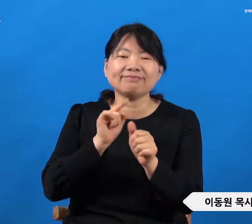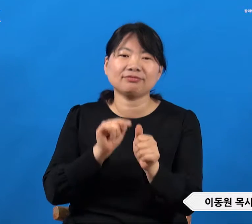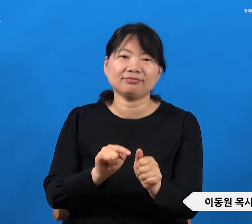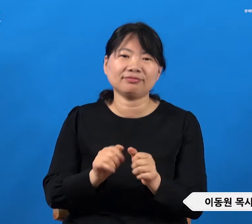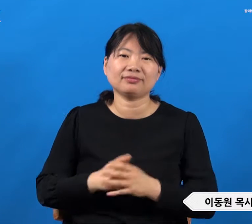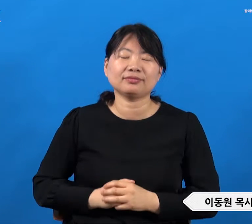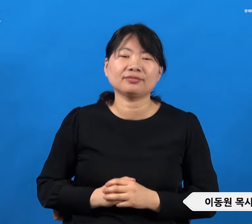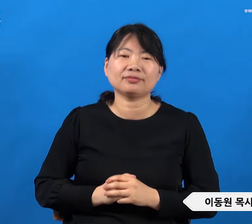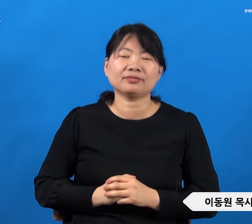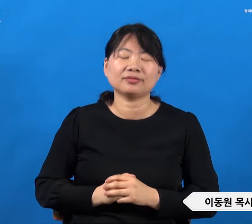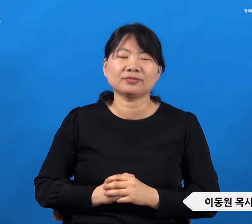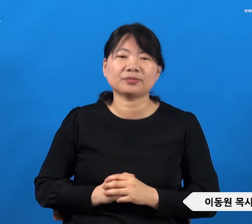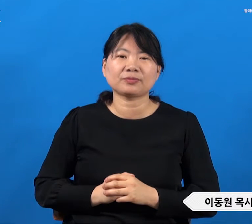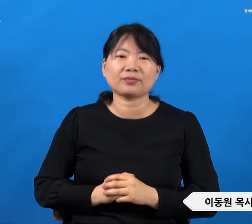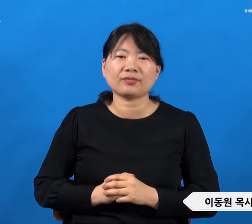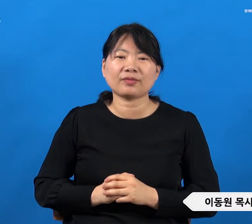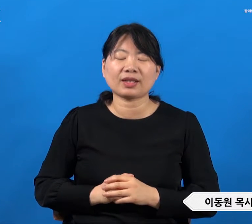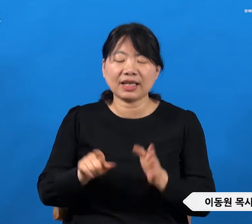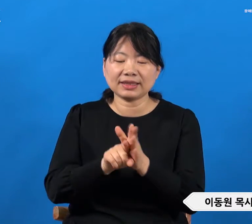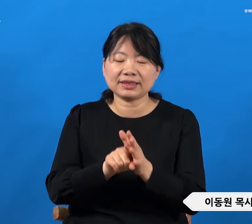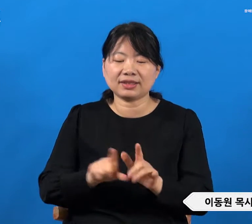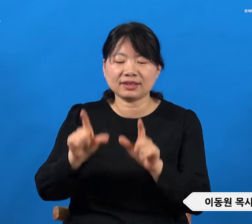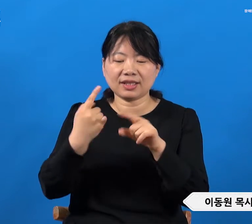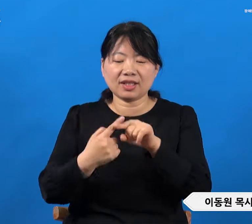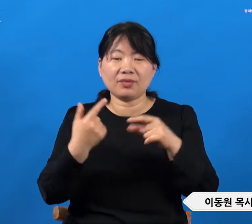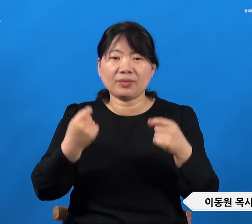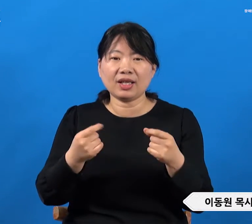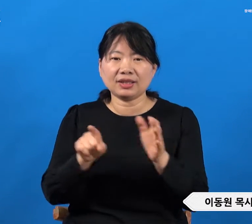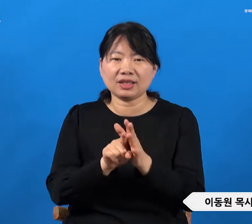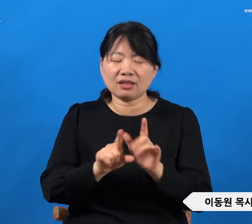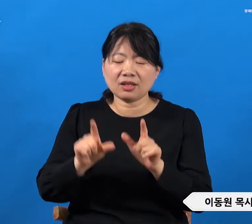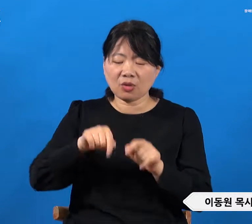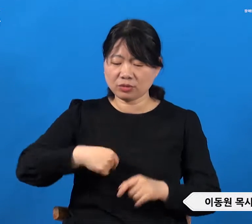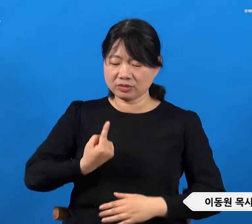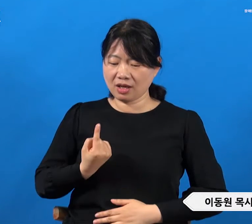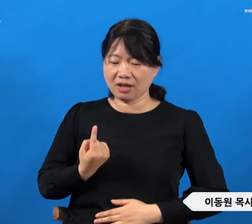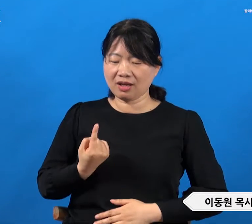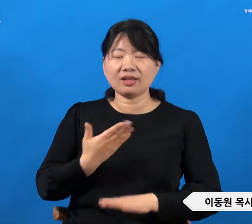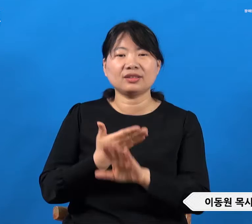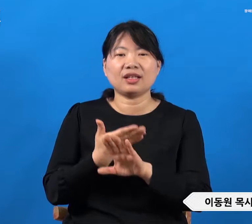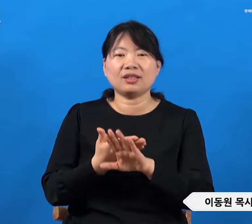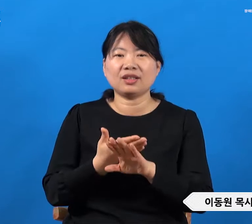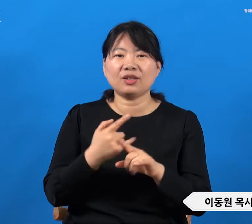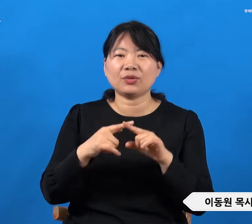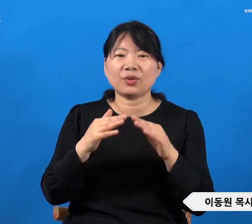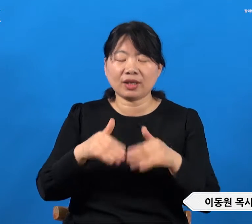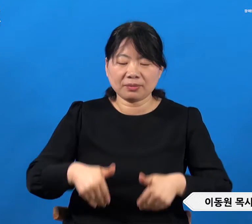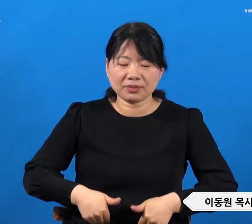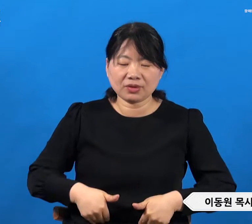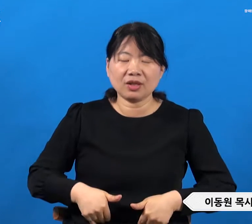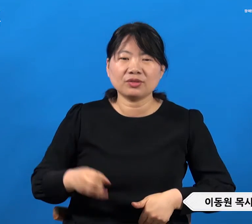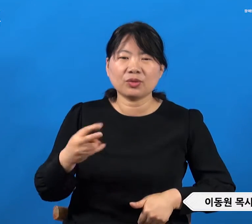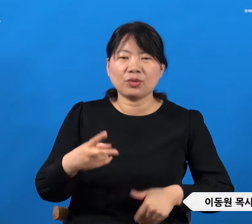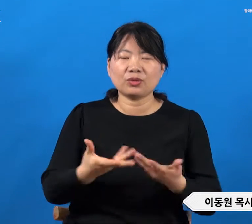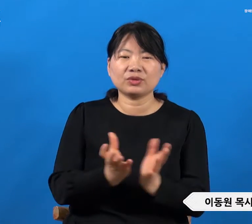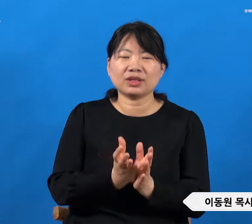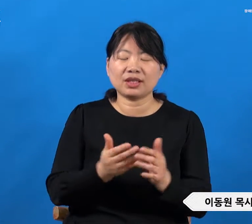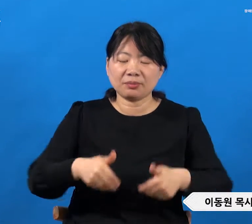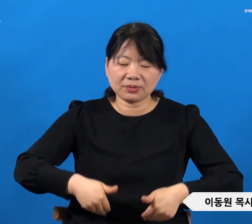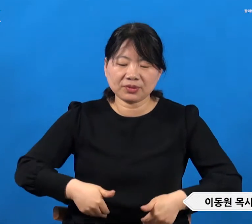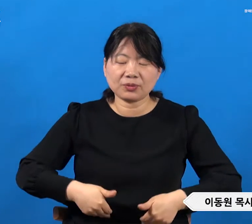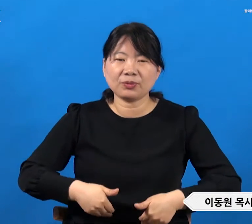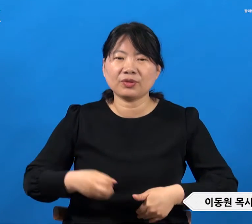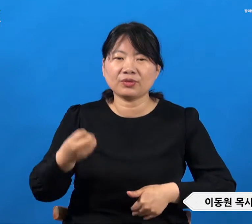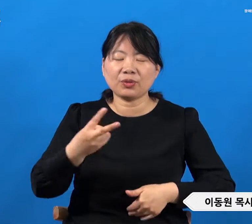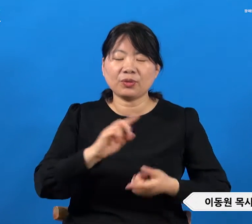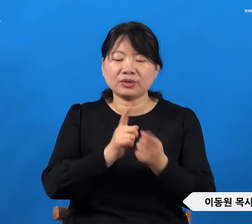사랑하라. 그게 신앙생활이에요. 신앙생활을 혼자 하는 것이 아니에요. 교회가 필요한 이유, 공동체가 필요한